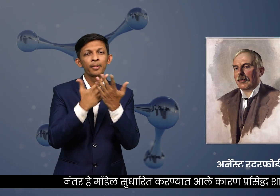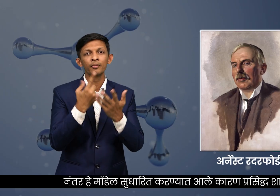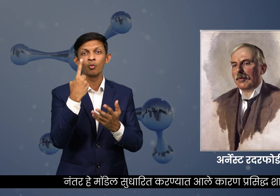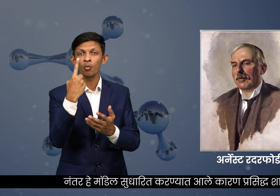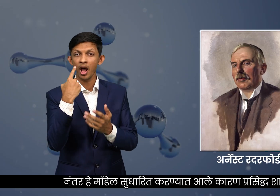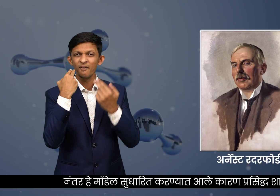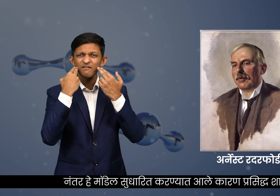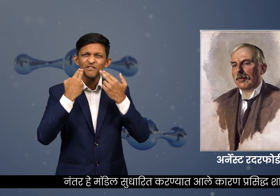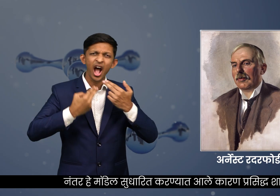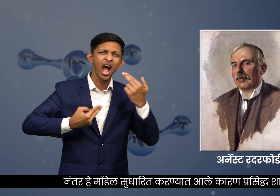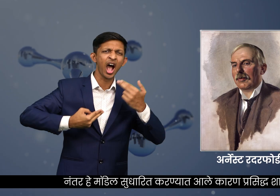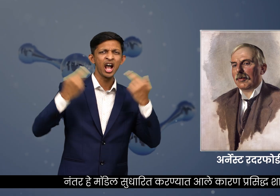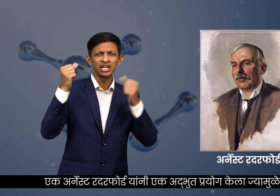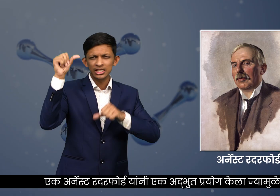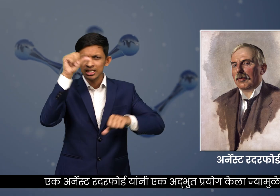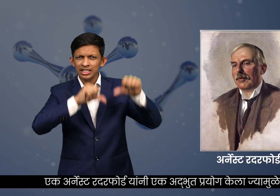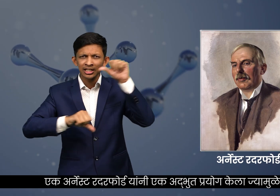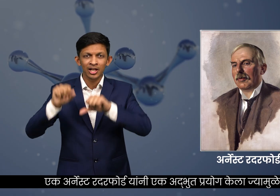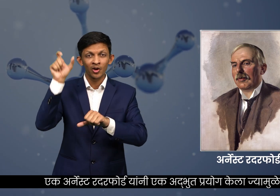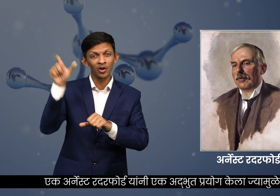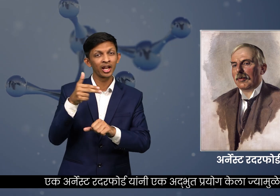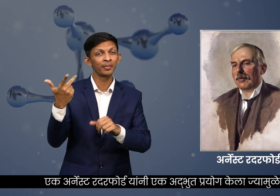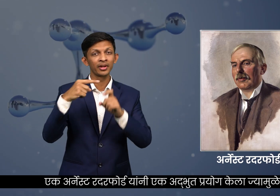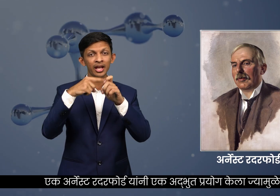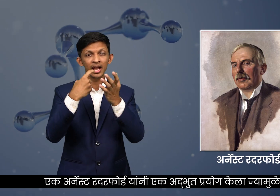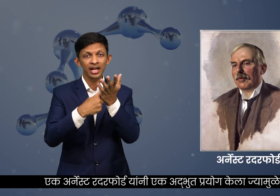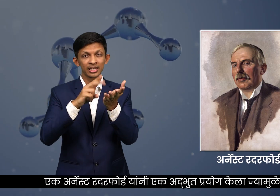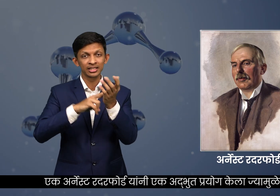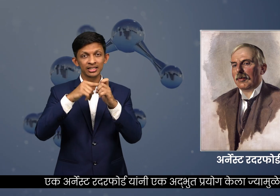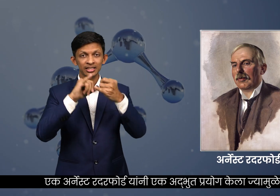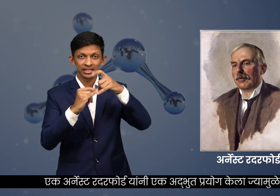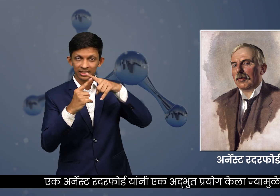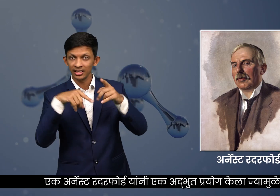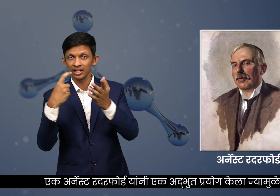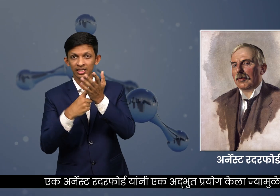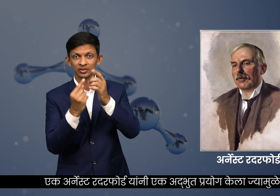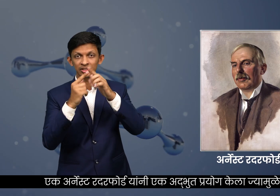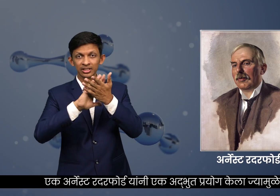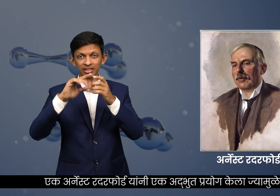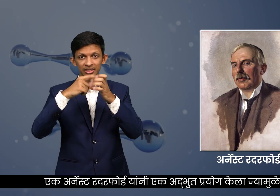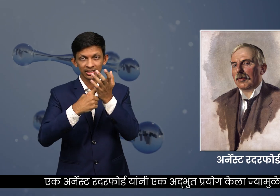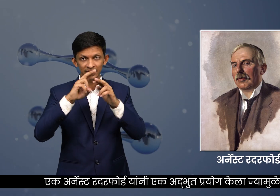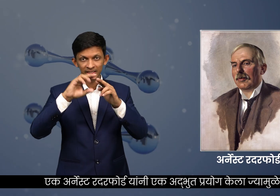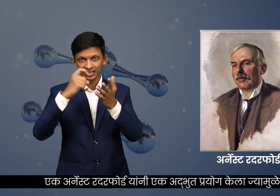शास्त्रज्ञांपैकी एक अँसरस रदरफोर्ड यांनी एक अद्भुत प्रयोग केला,